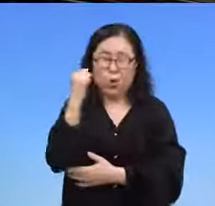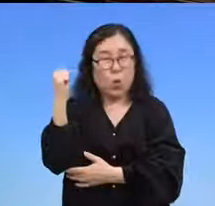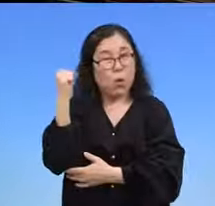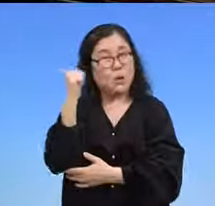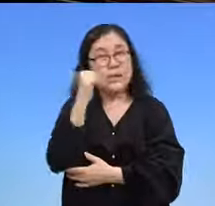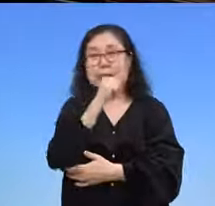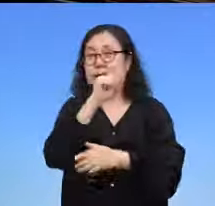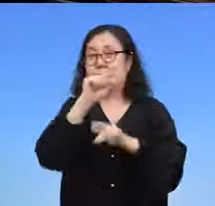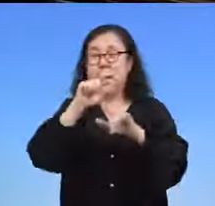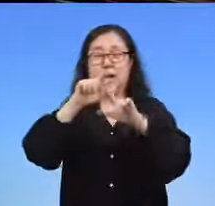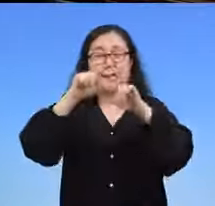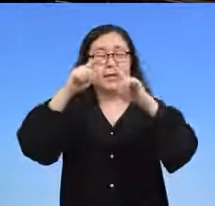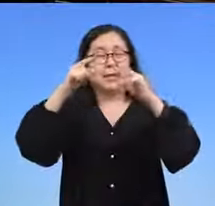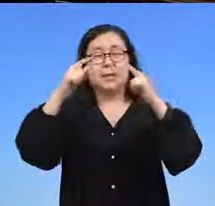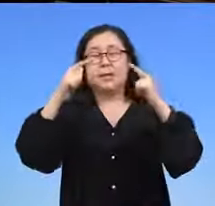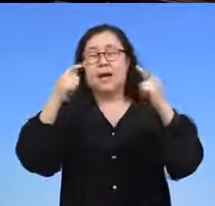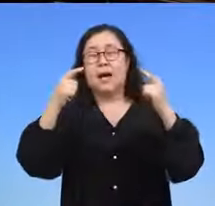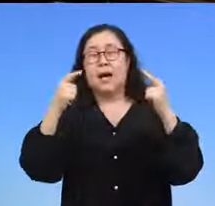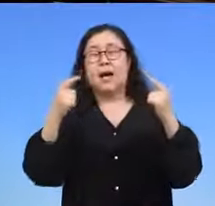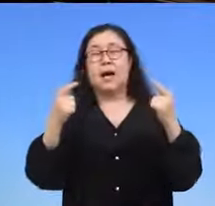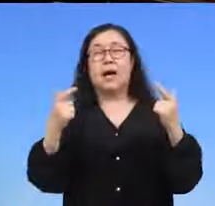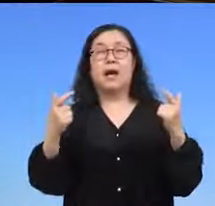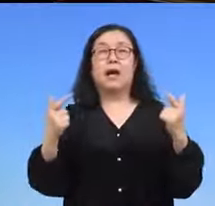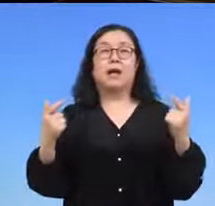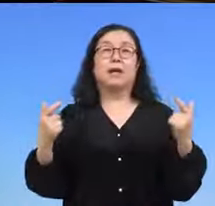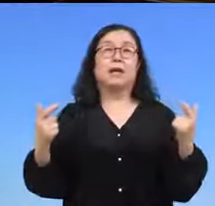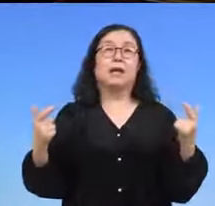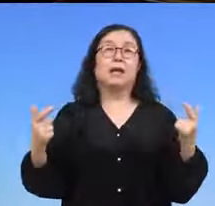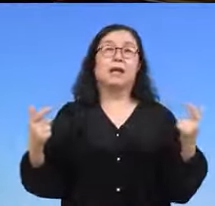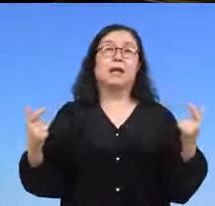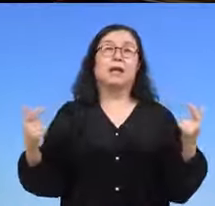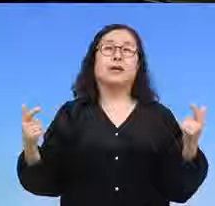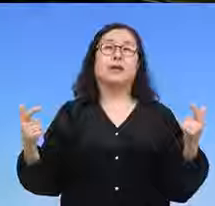내가 요동치 아니하리.